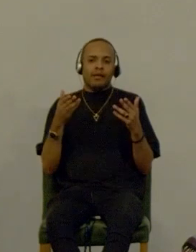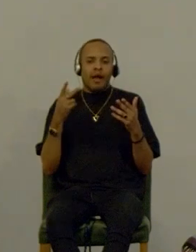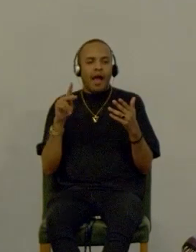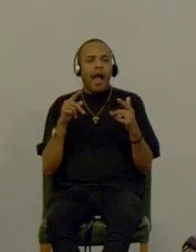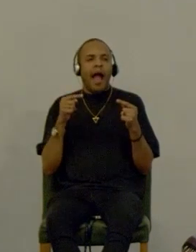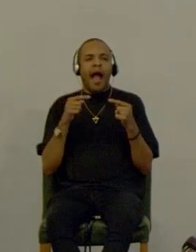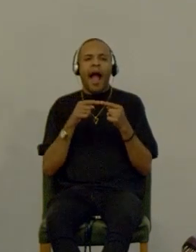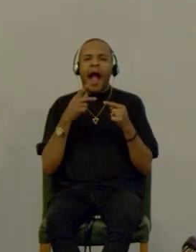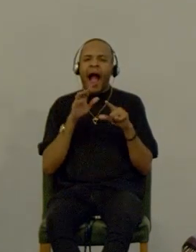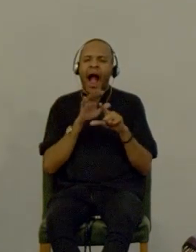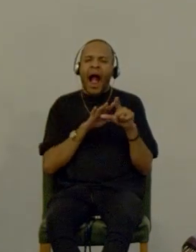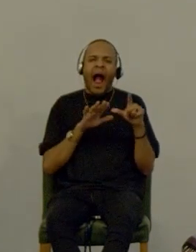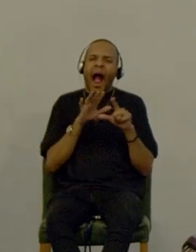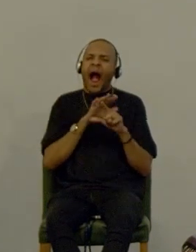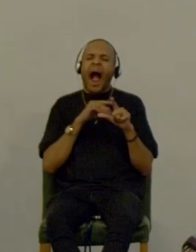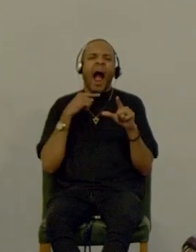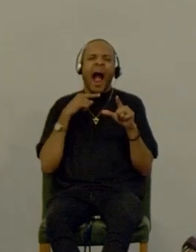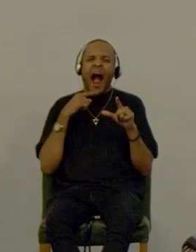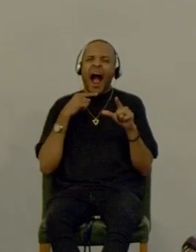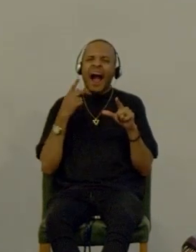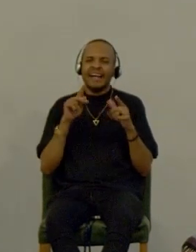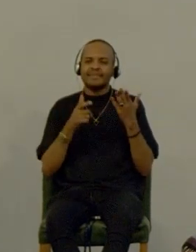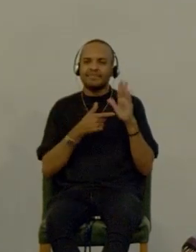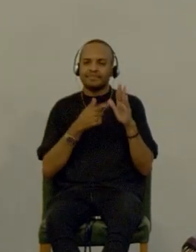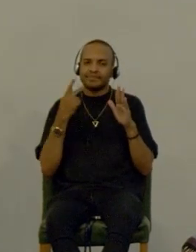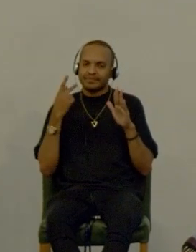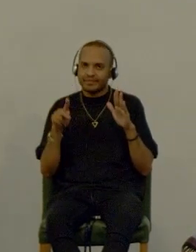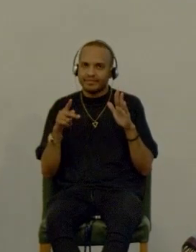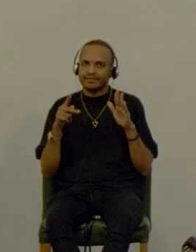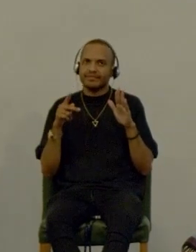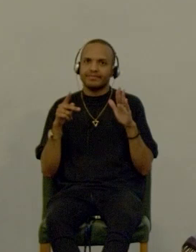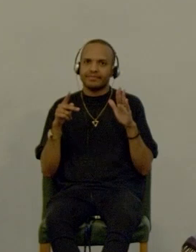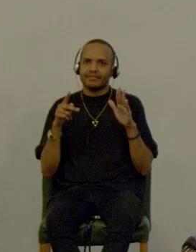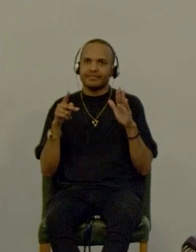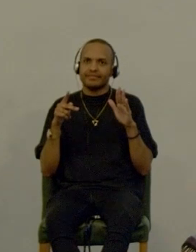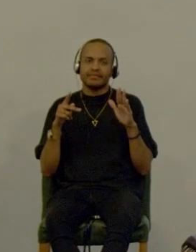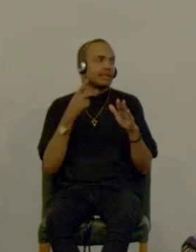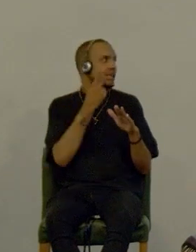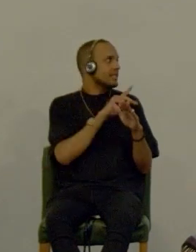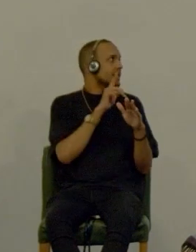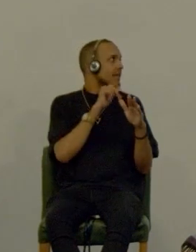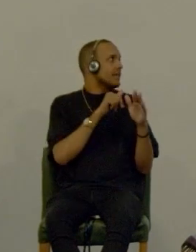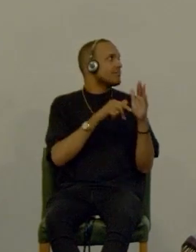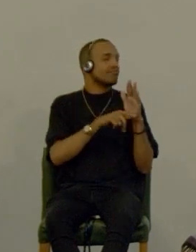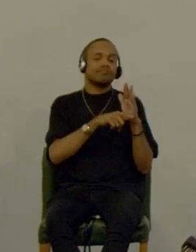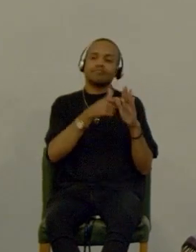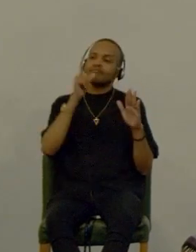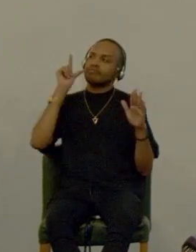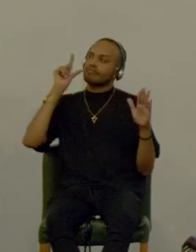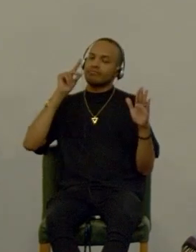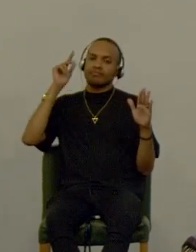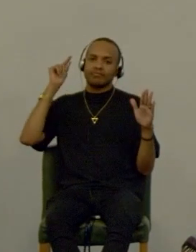il montre ça par terre. Et ça, c'est la préhistoire de Terraforma, si vous voulez, cette image. On n'avait pas encore écrit